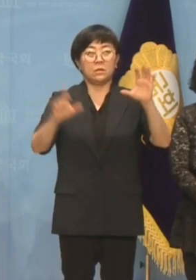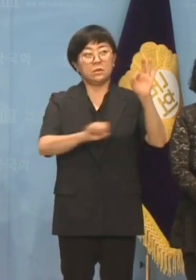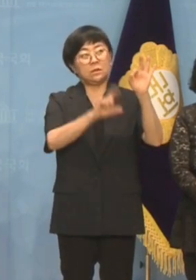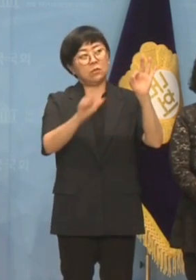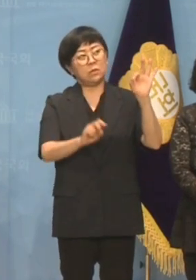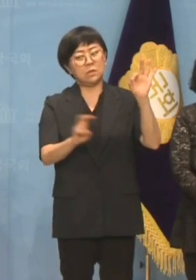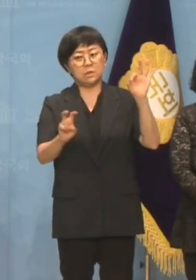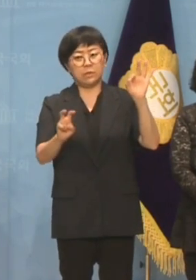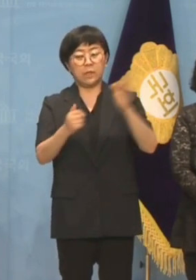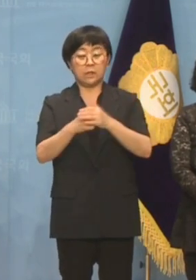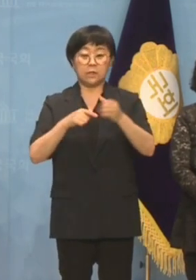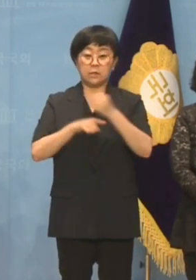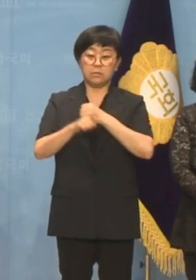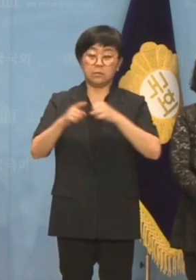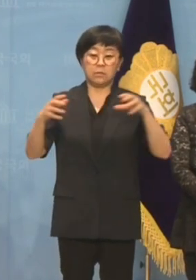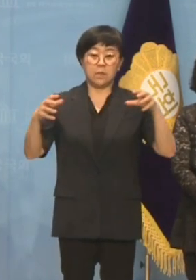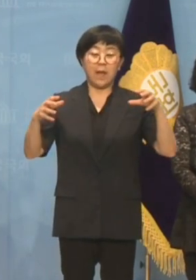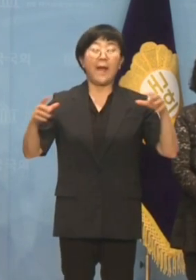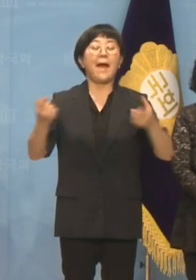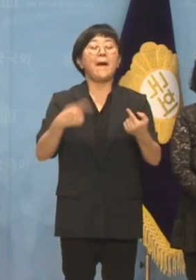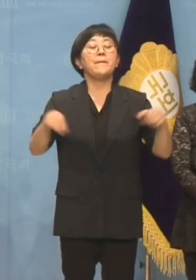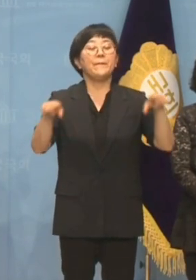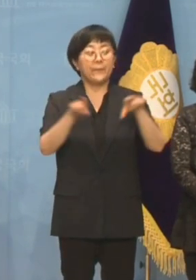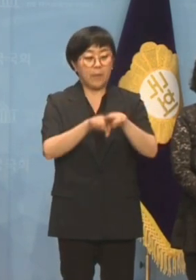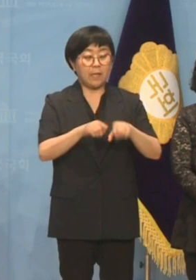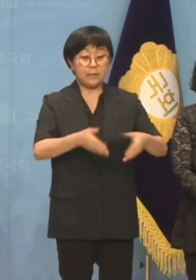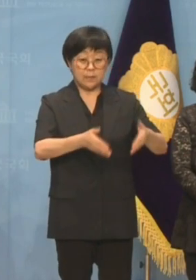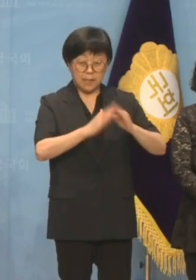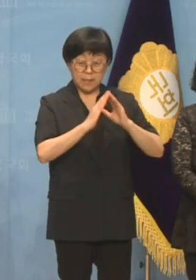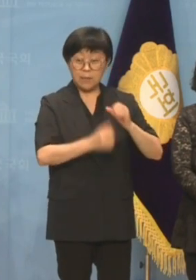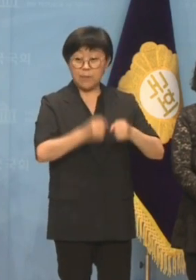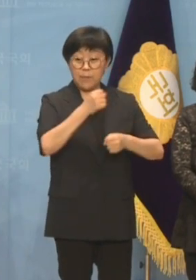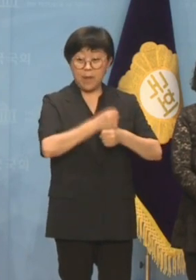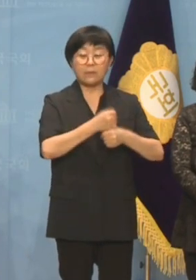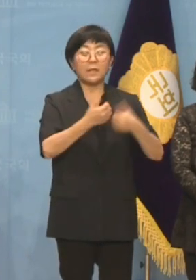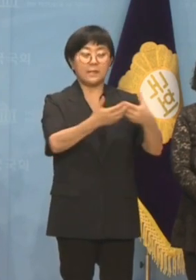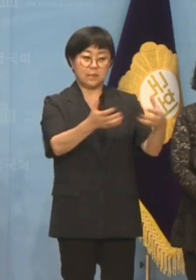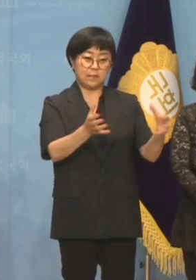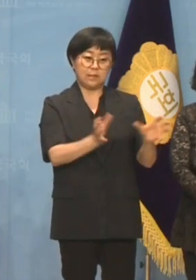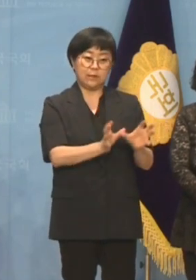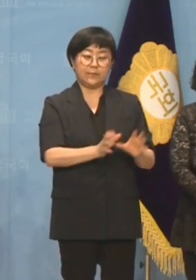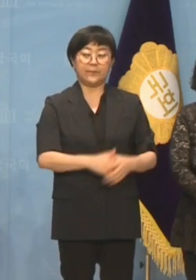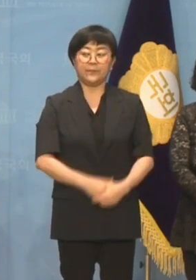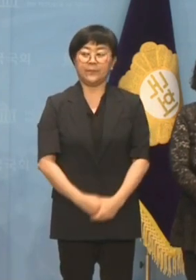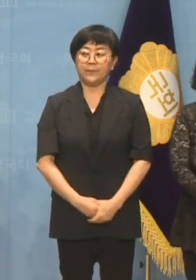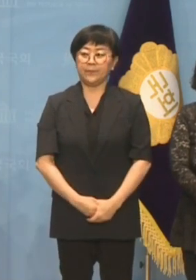10월 20일 뜻을 모아 창립한 유족들의 유일한 단체입니다.